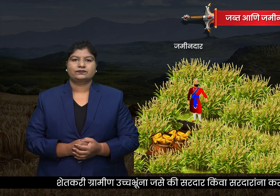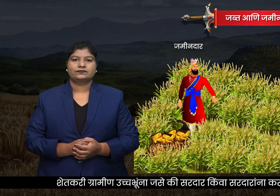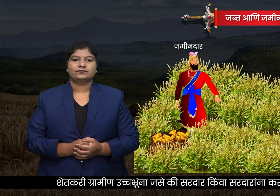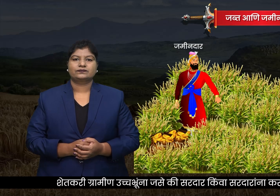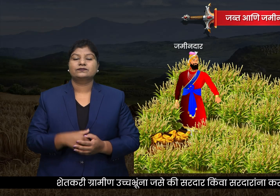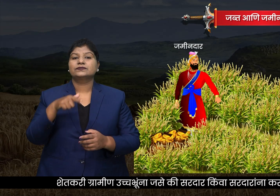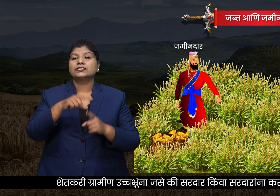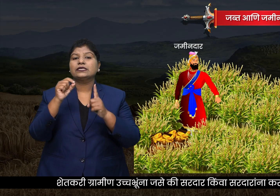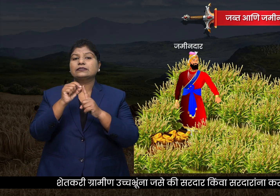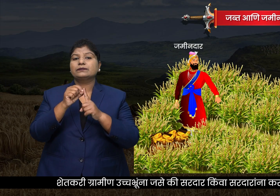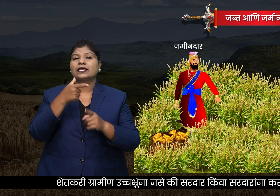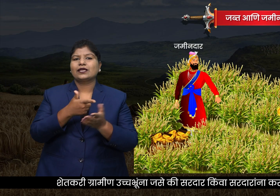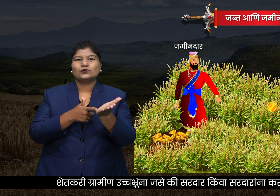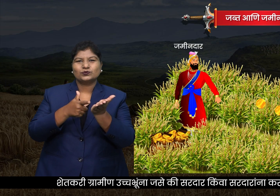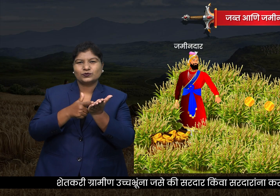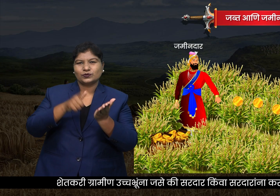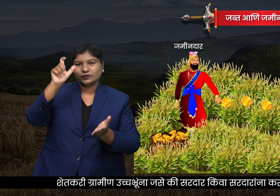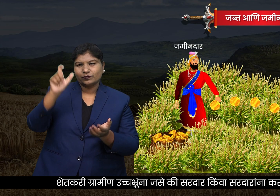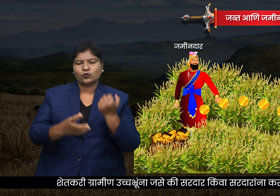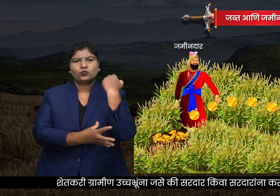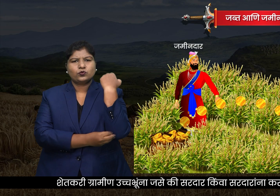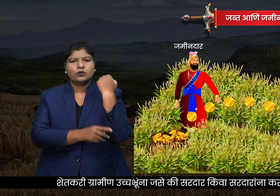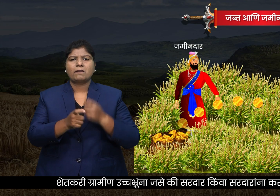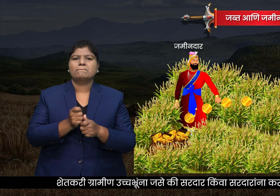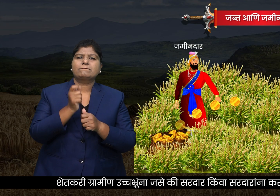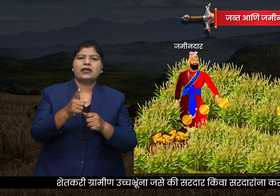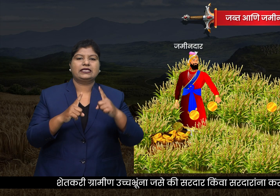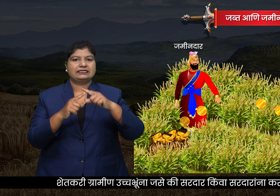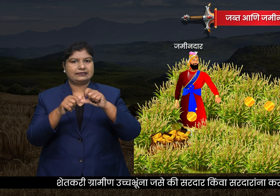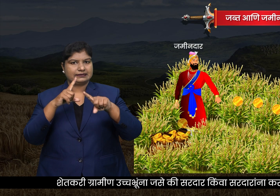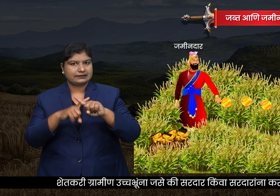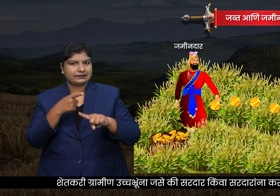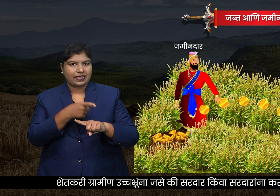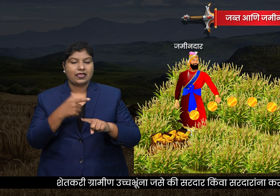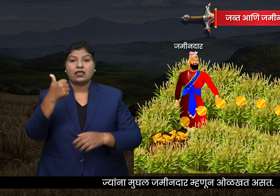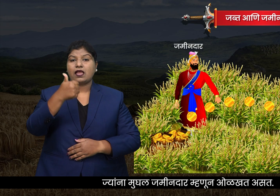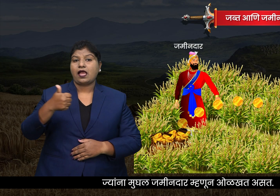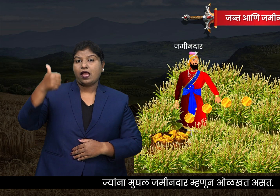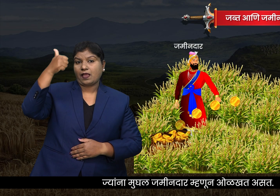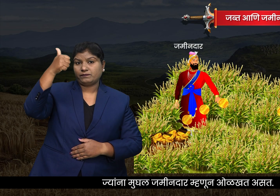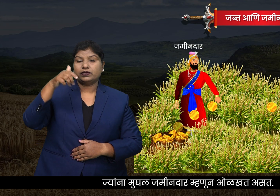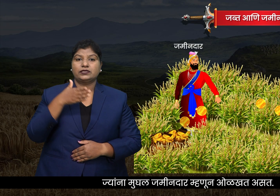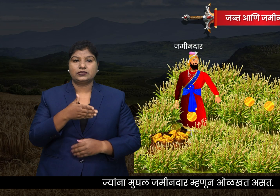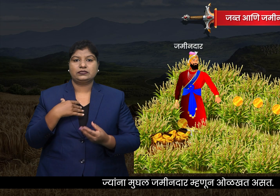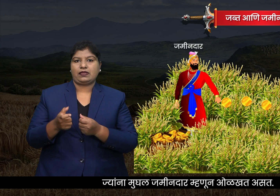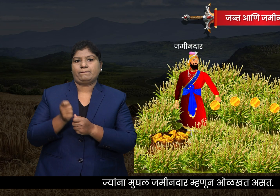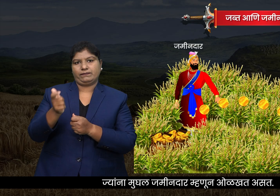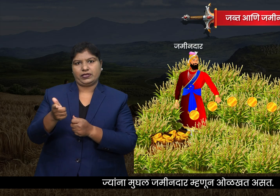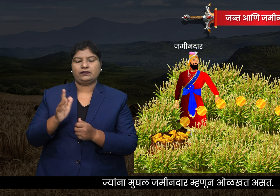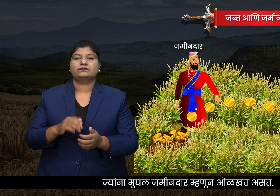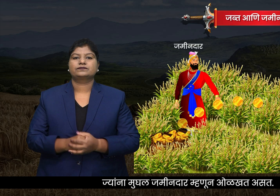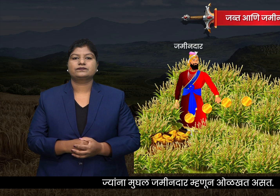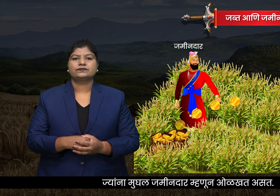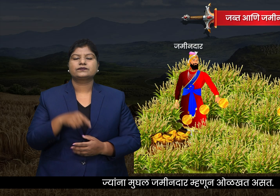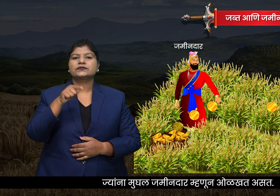शेतकरी ग्रामीण उंच भ्रूंना जसे की सरदार किंवा सरदारांना कर देत असत, ज्यांना मुघल जमीनदार म्हणून